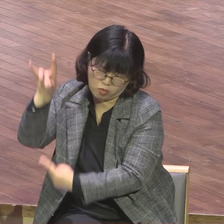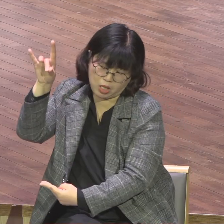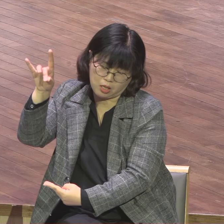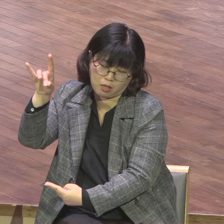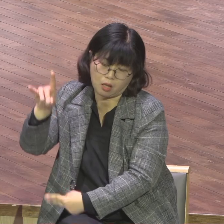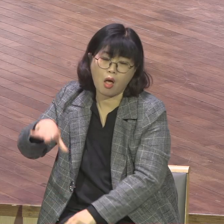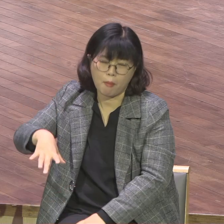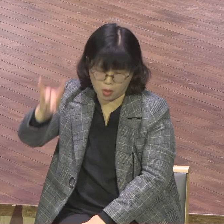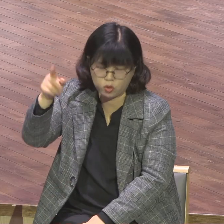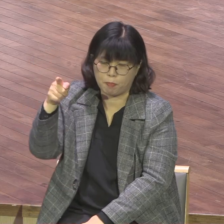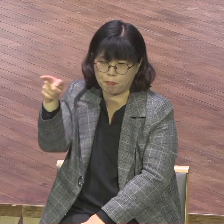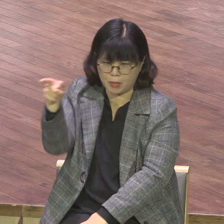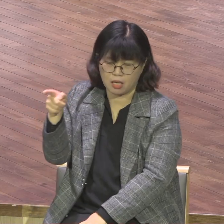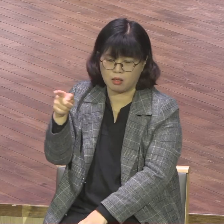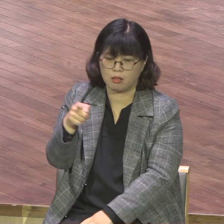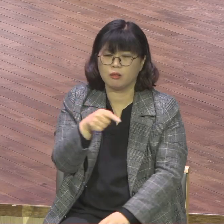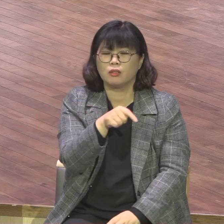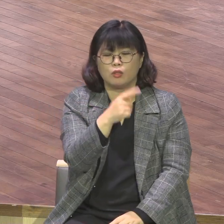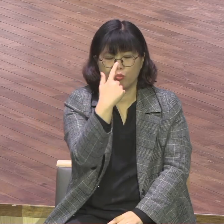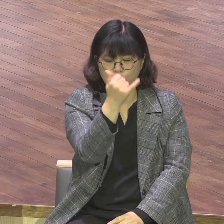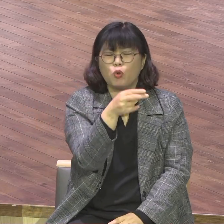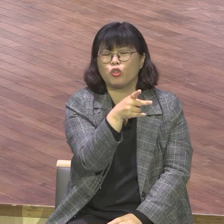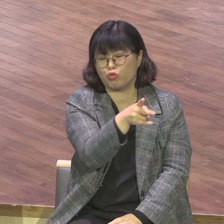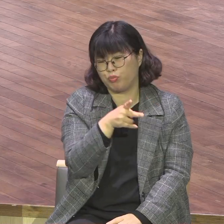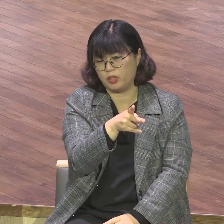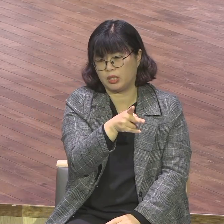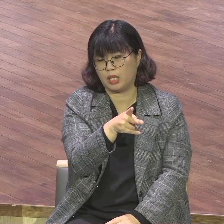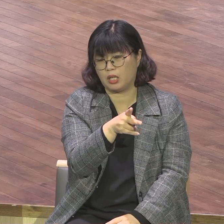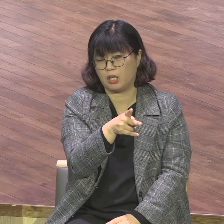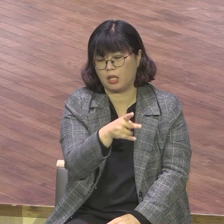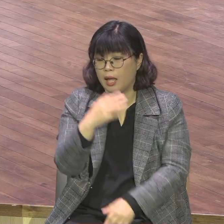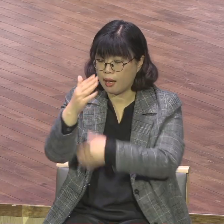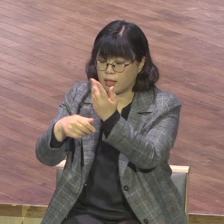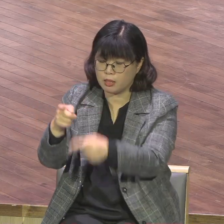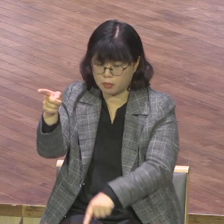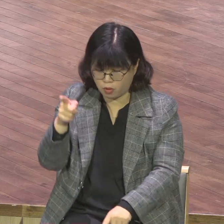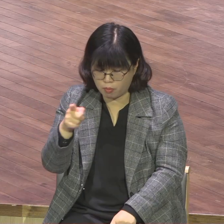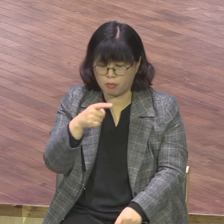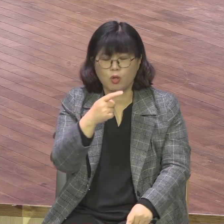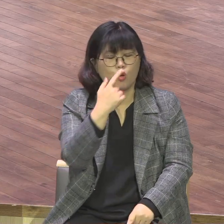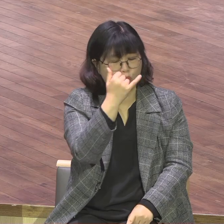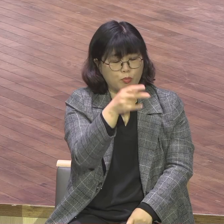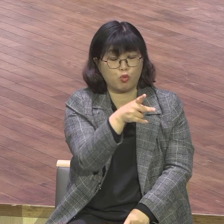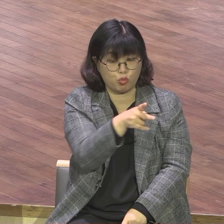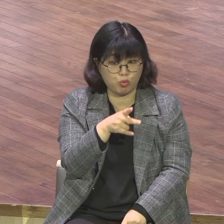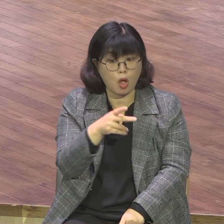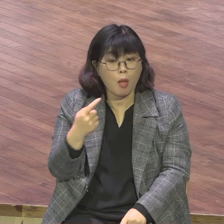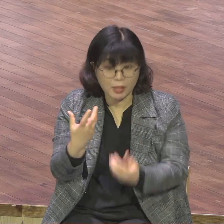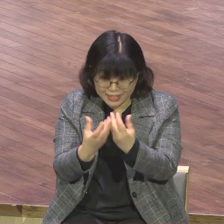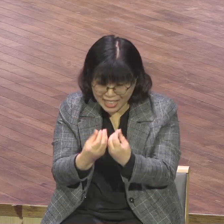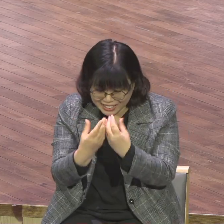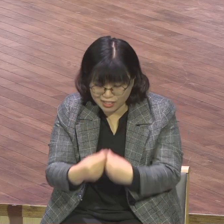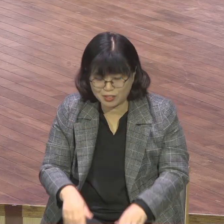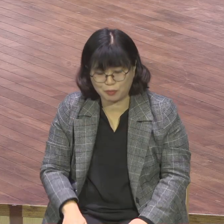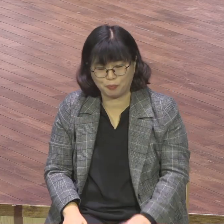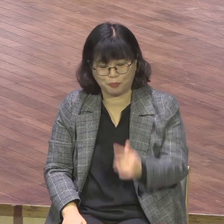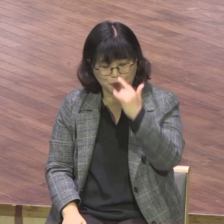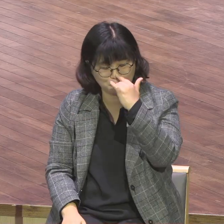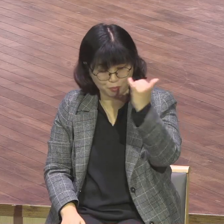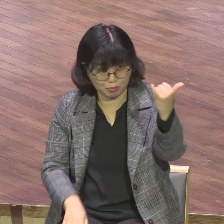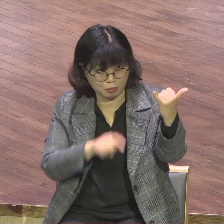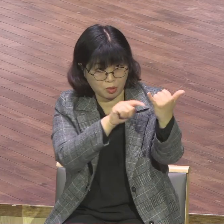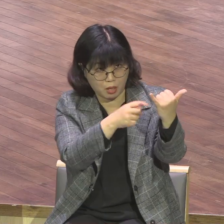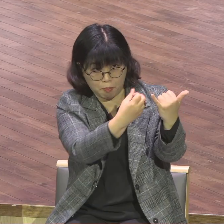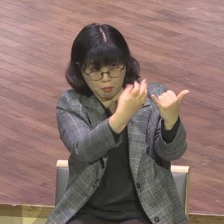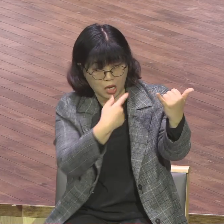부모보다 권위가 높은 분이 하나님이시다니 하나님. 하나님의 아버지시다. 그 부모 권위보다 높은 하나님의 말을 들으라